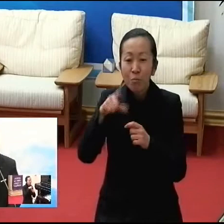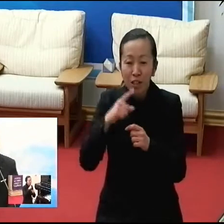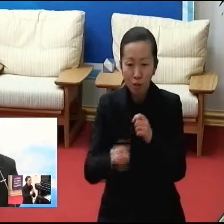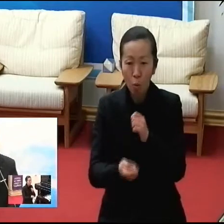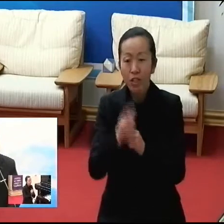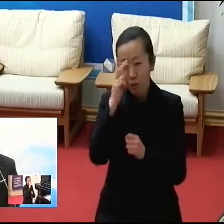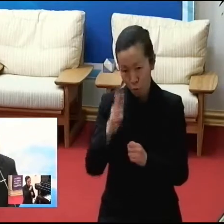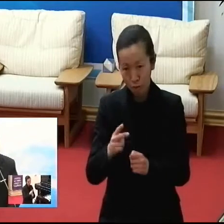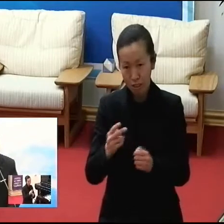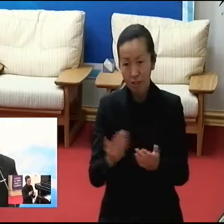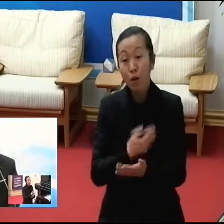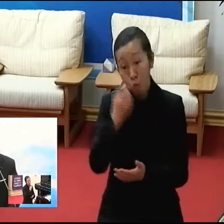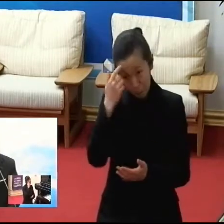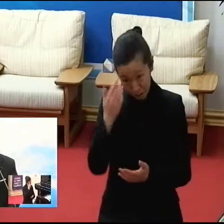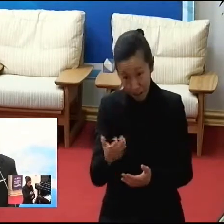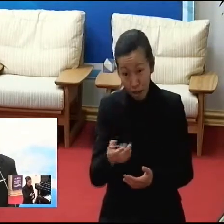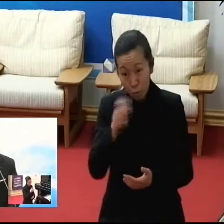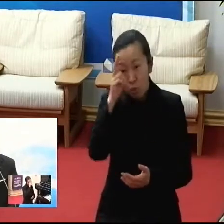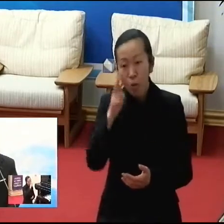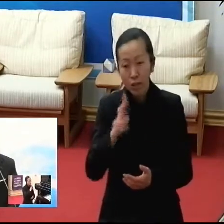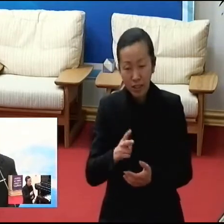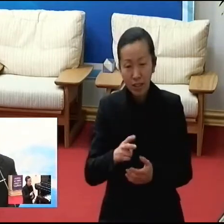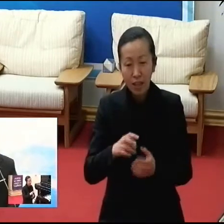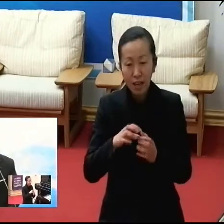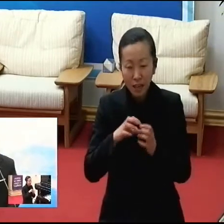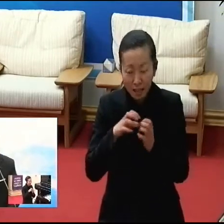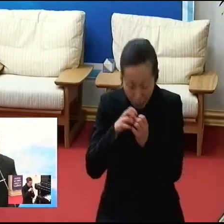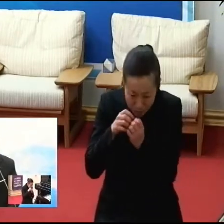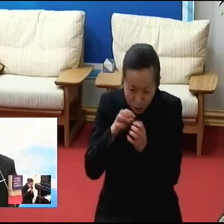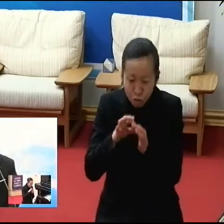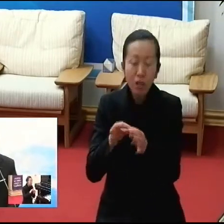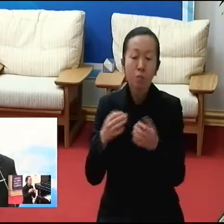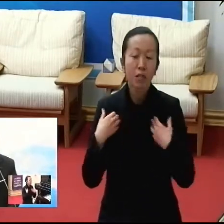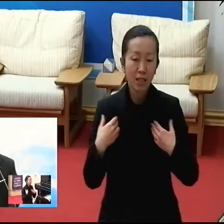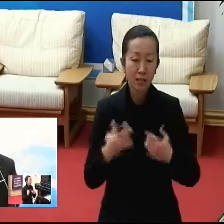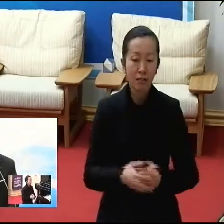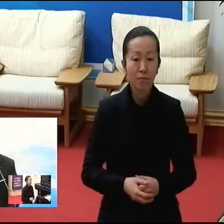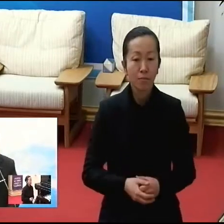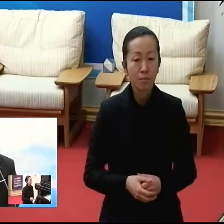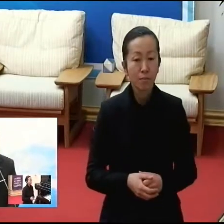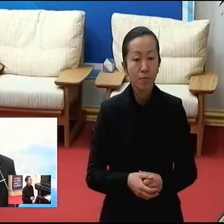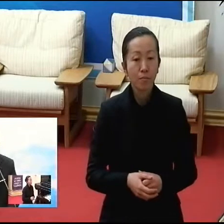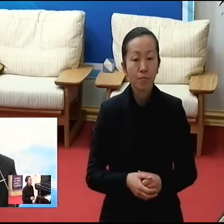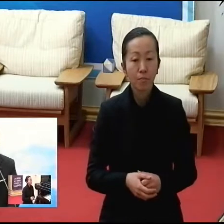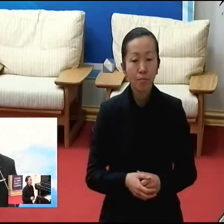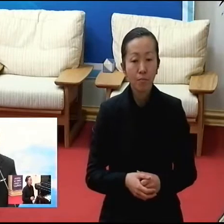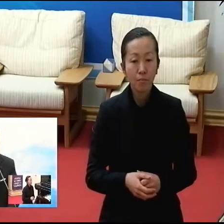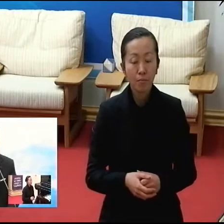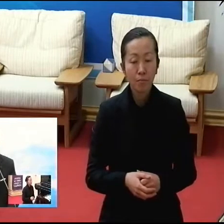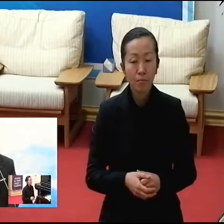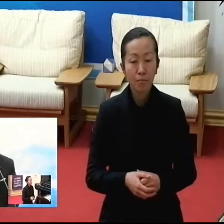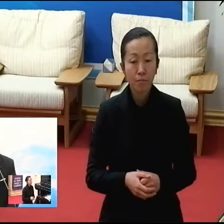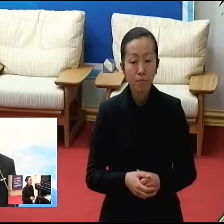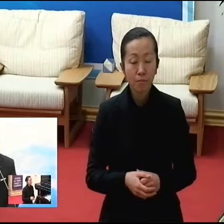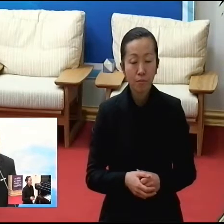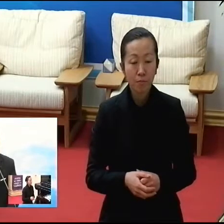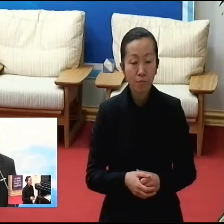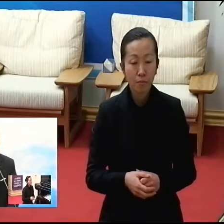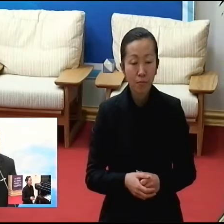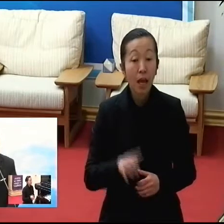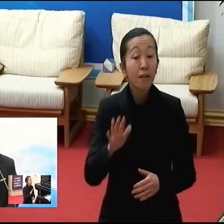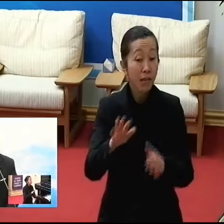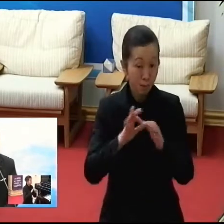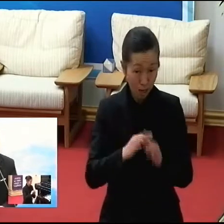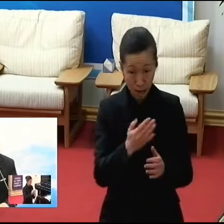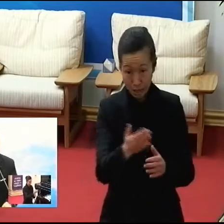き、味が分か 너는 るで 이 しょう。 말씀을 길을 갈 때든지 누워 있을 때든지 앉아 있을 때든지 서 있을 때든지 뛰어갈 때든지 이 말씀을 기억해라.